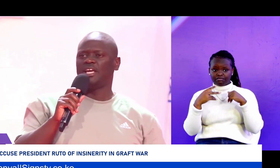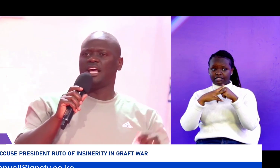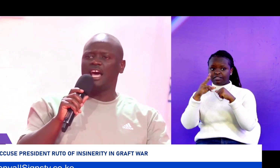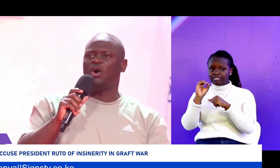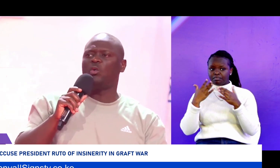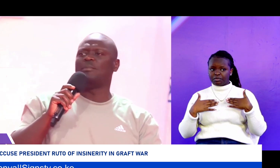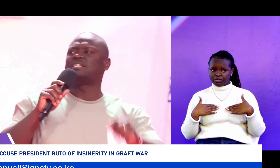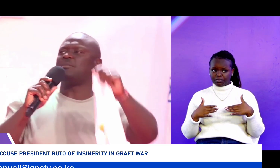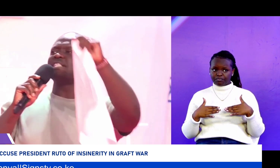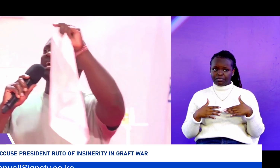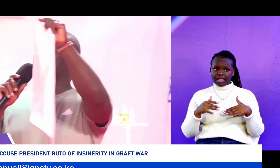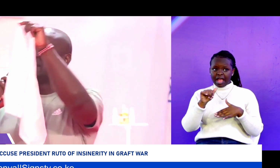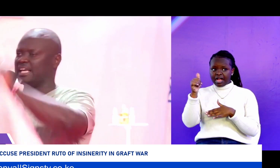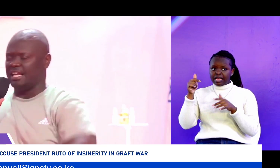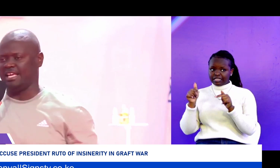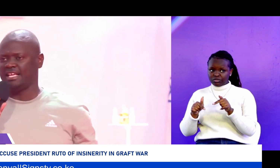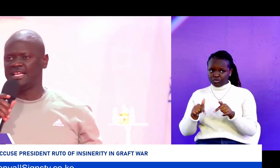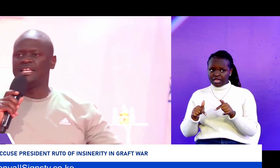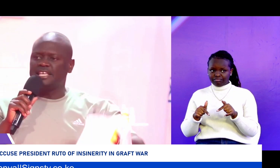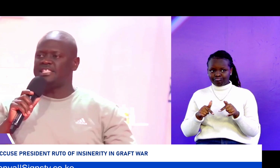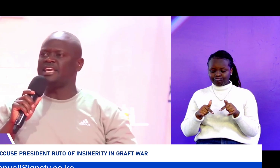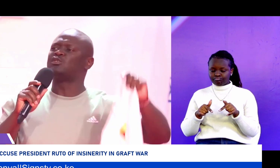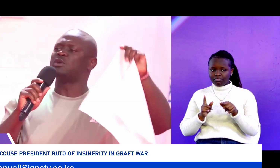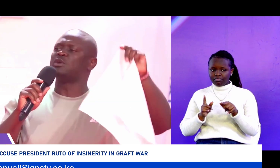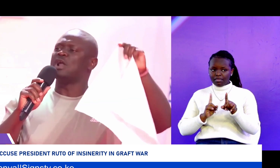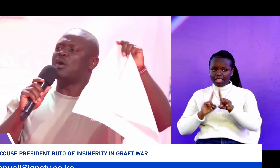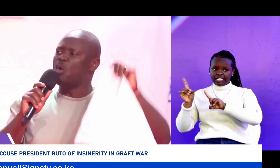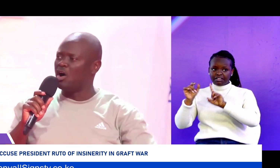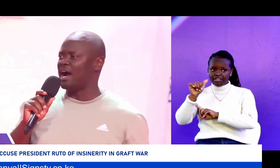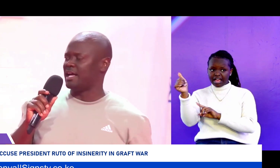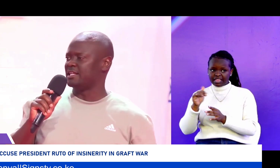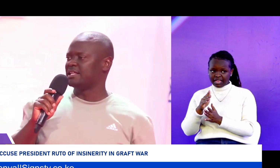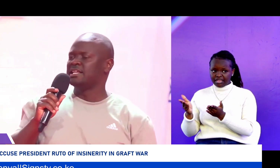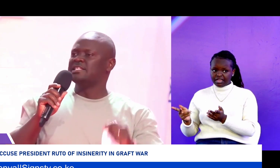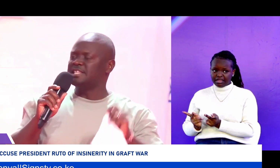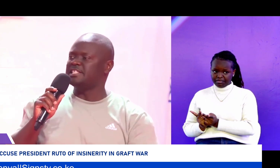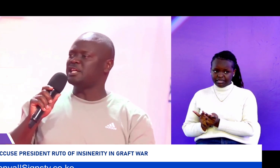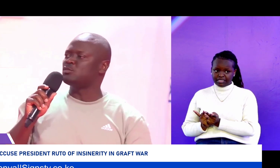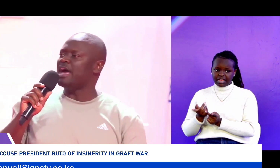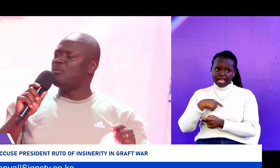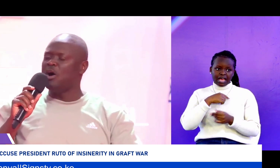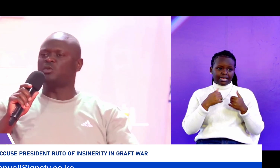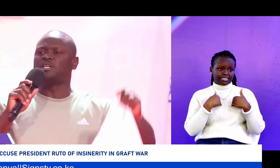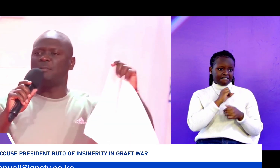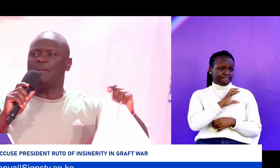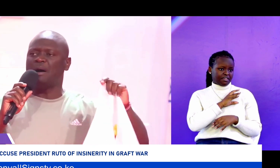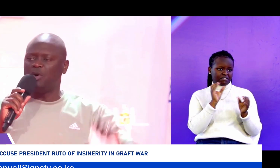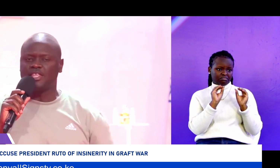Wengine leo wametembea sehemu zingine. Sisi hatuna uoga. Sisi tumeamua tutembee